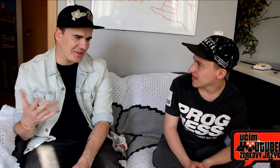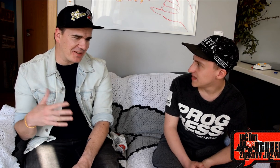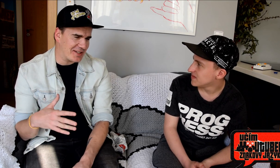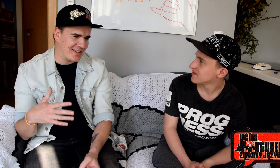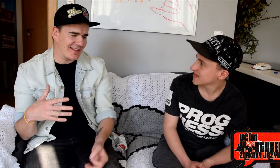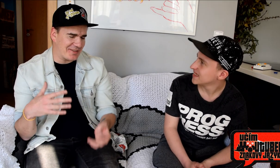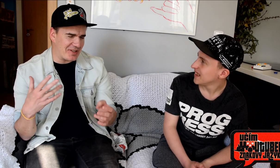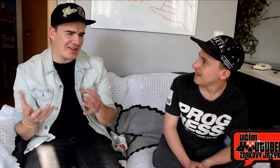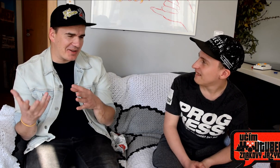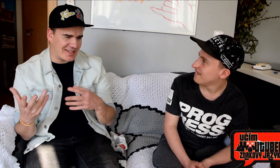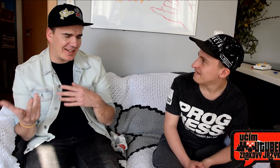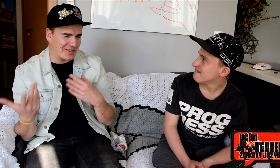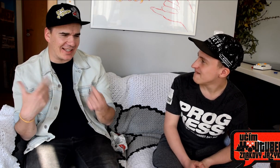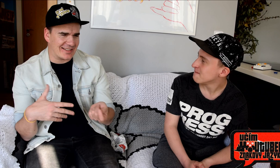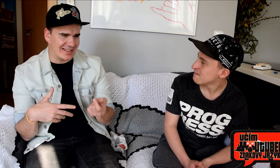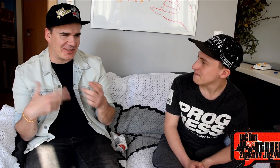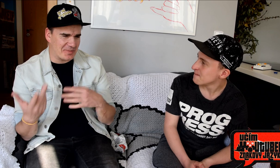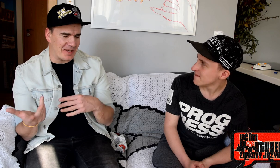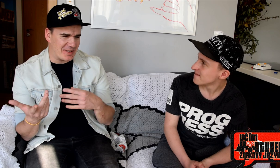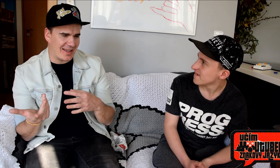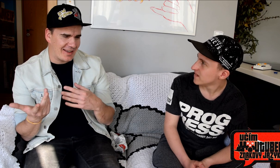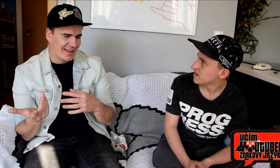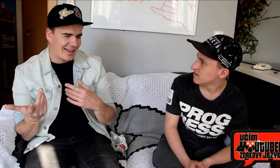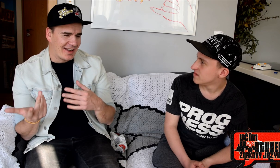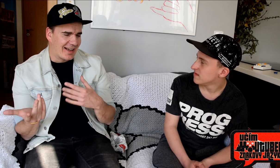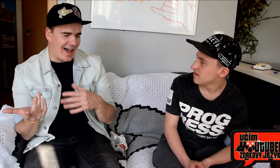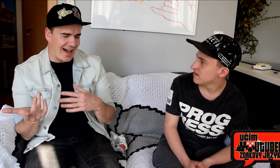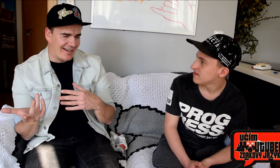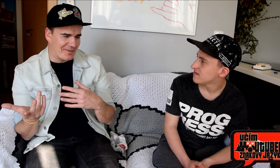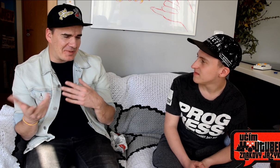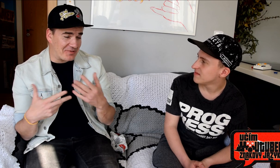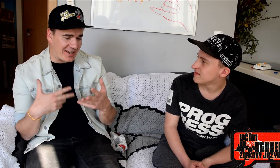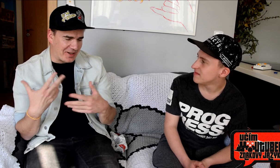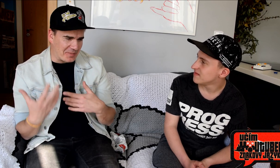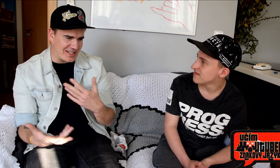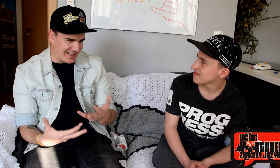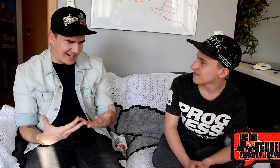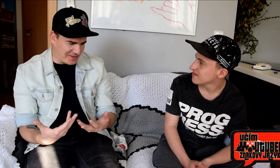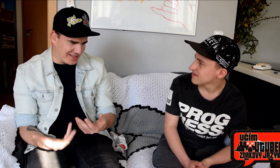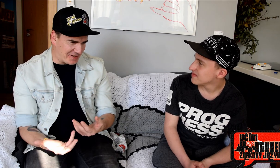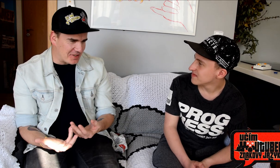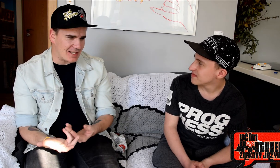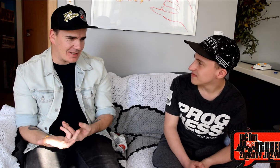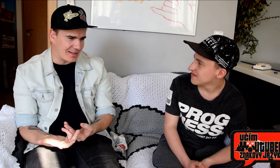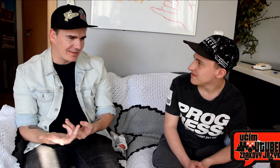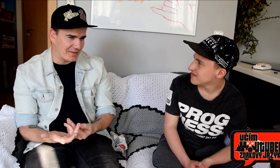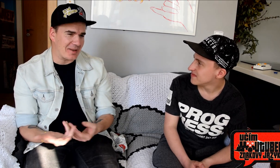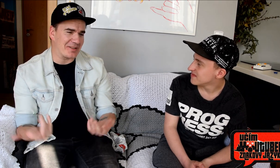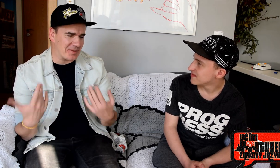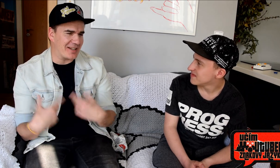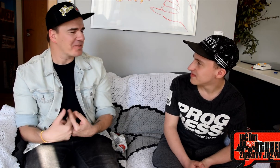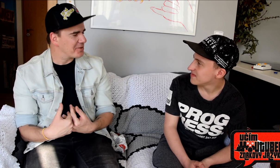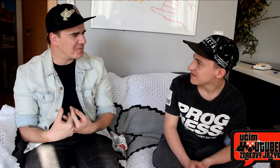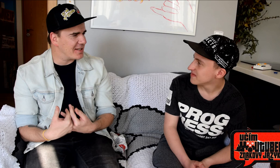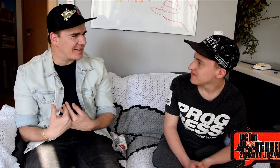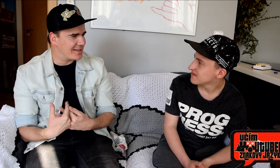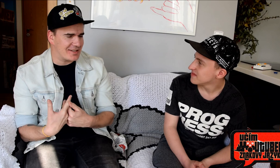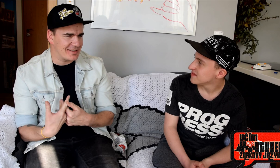udělal video, že jako text nečum na mě a by fakt jako přidělal dost takový řeči. To znamená, tomu najednou rozumějí i neslyšící